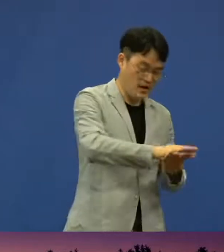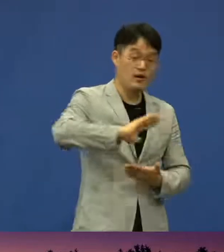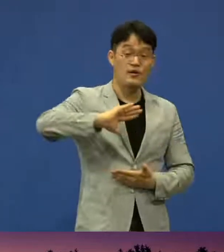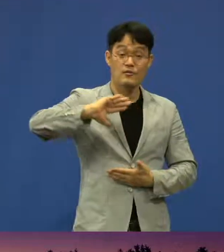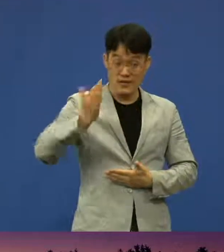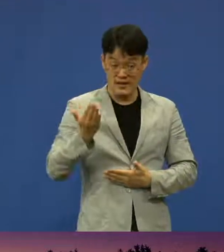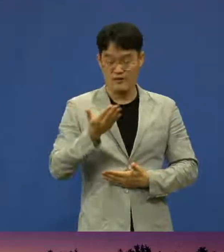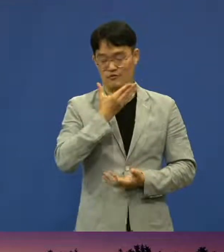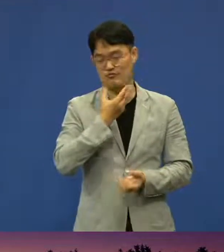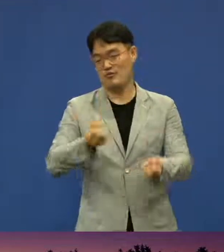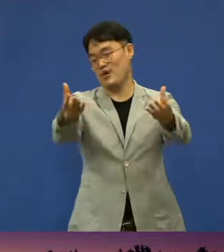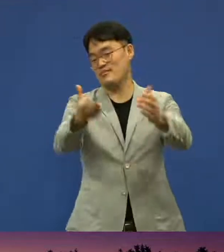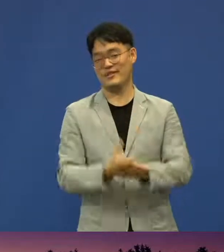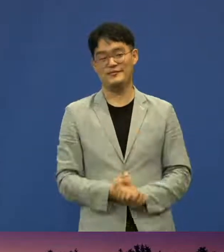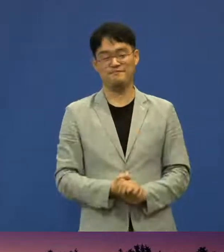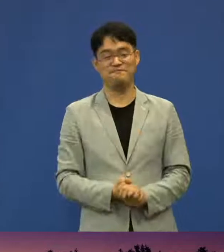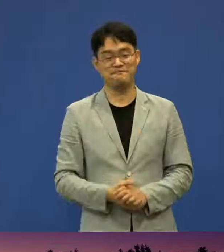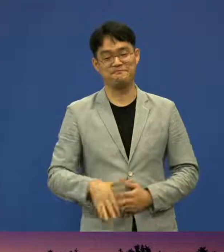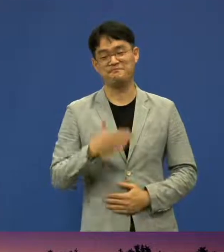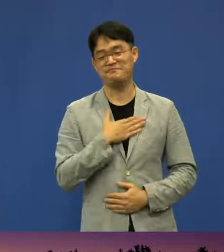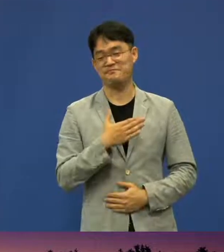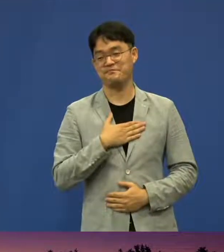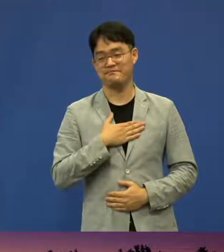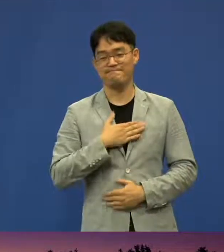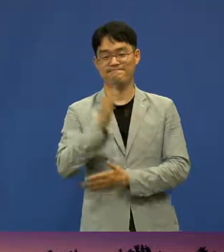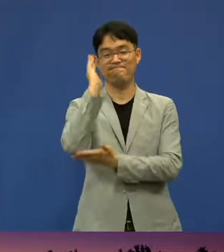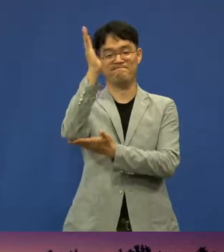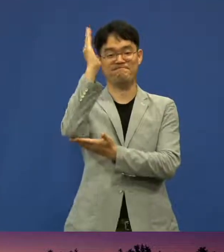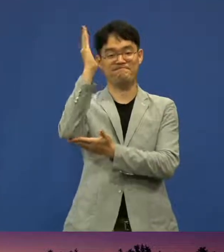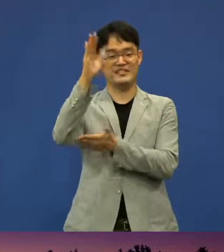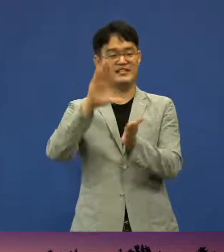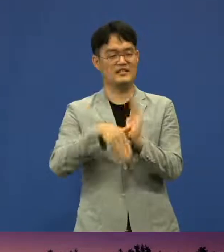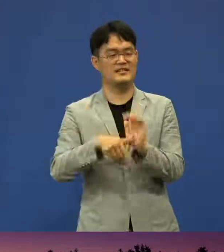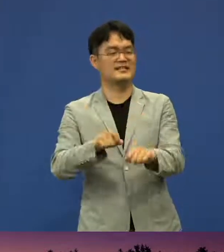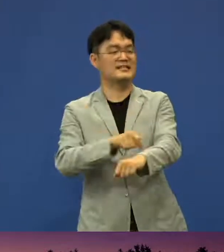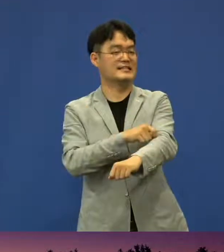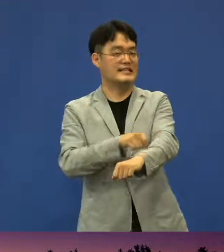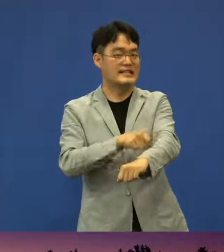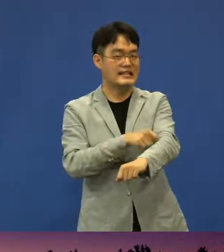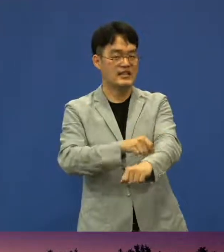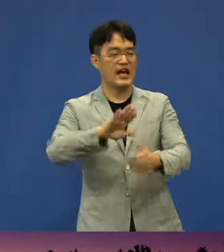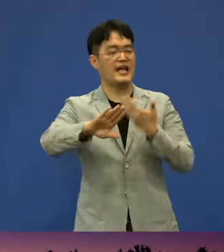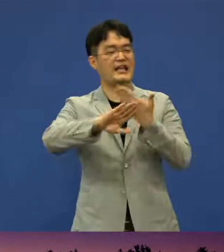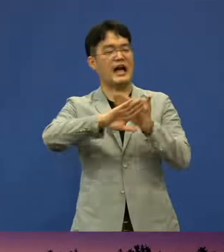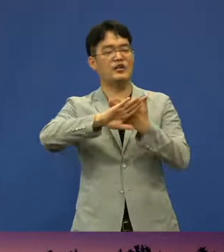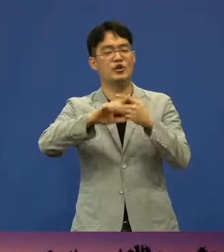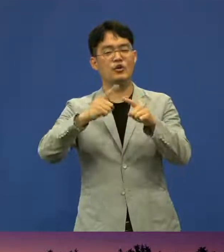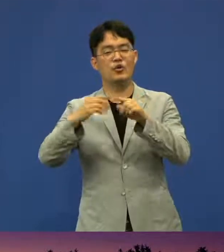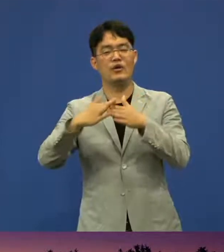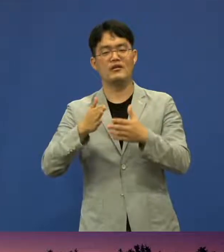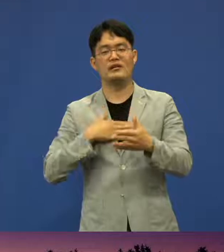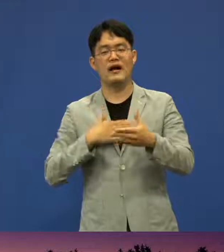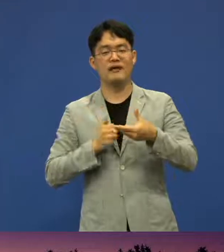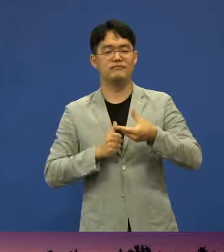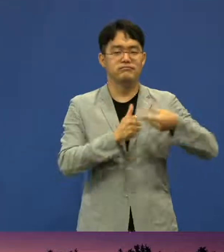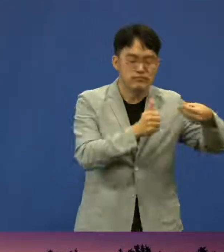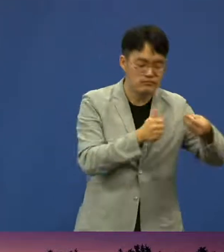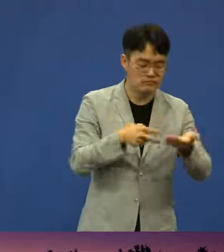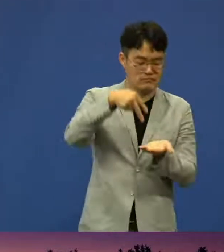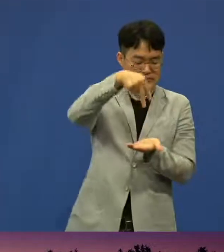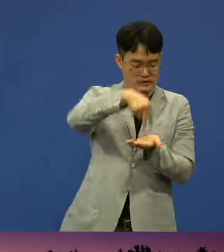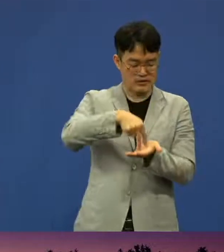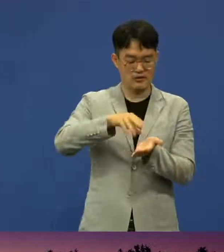소원합니다. 저는 이렇게 강단에 서서 설교할 때, 특히 이렇게 다른 교회에서 말씀을 전할 기회가 있을 때 서두에 늘